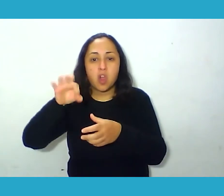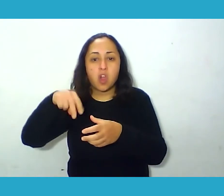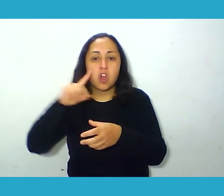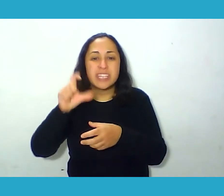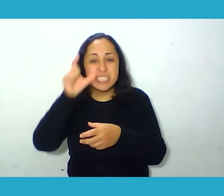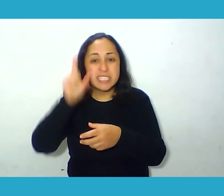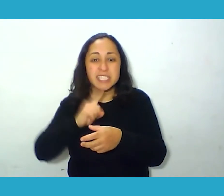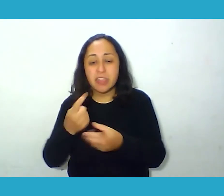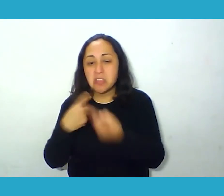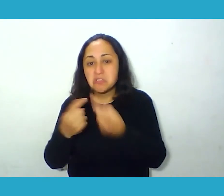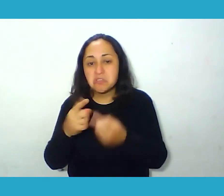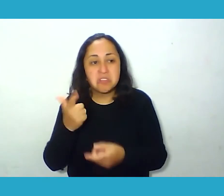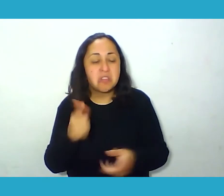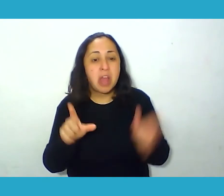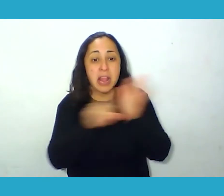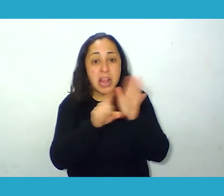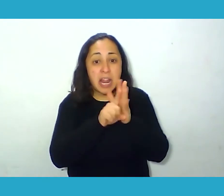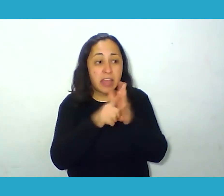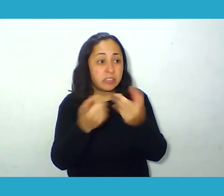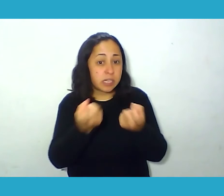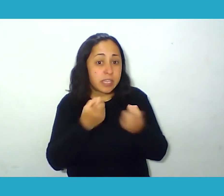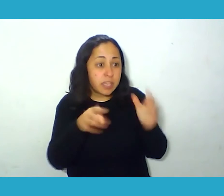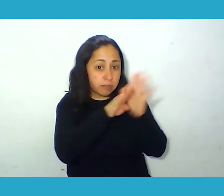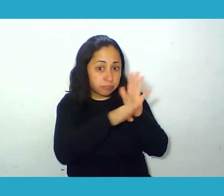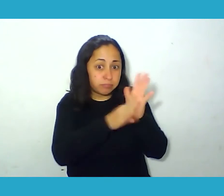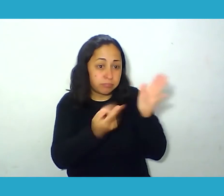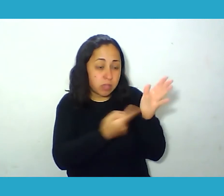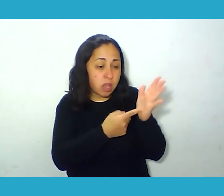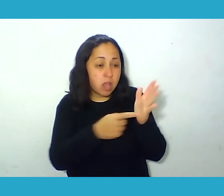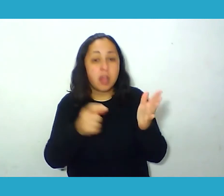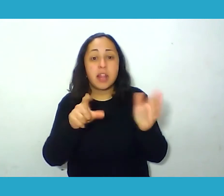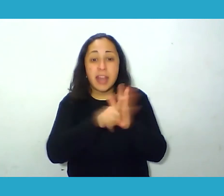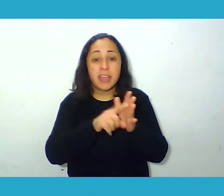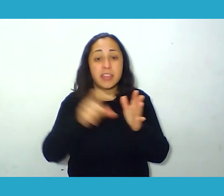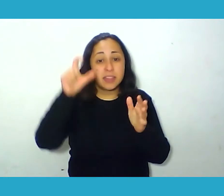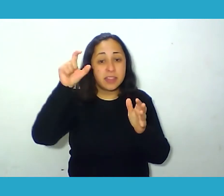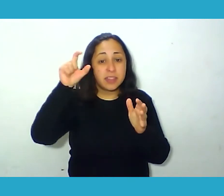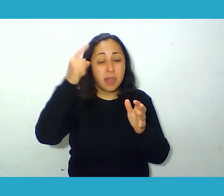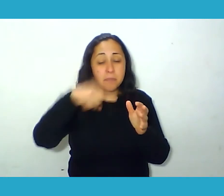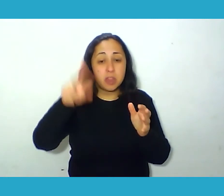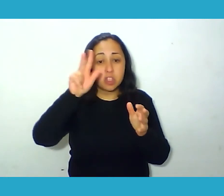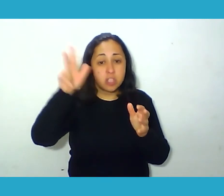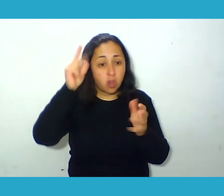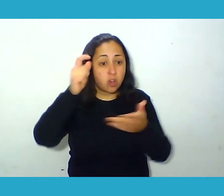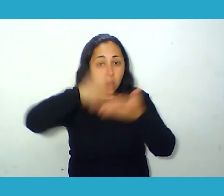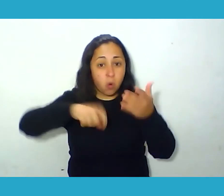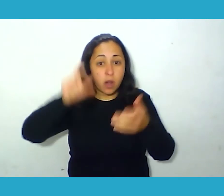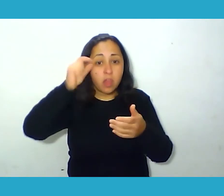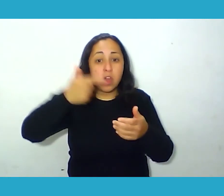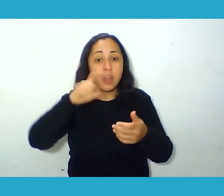pesar de que la legislación lo requiere, la Ley General del Ambiente, Ley 10.208, y el Acuerdo de Escazú. Señores